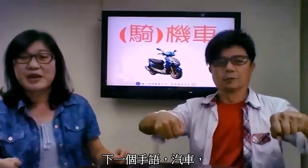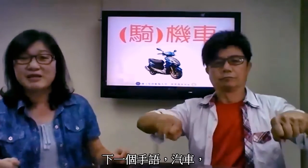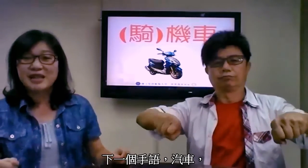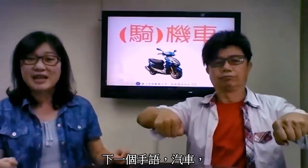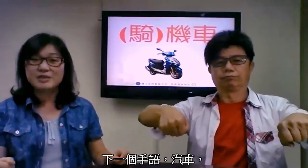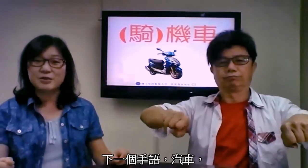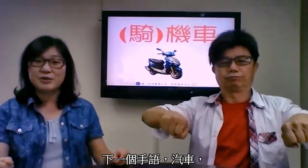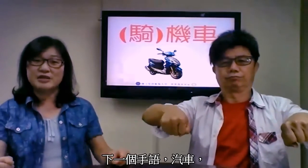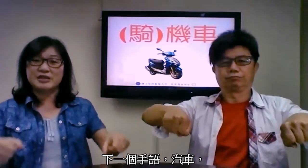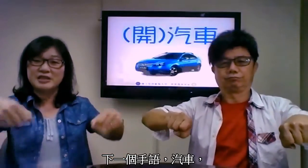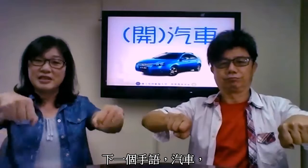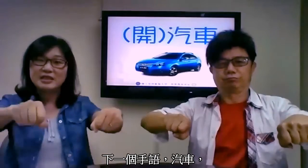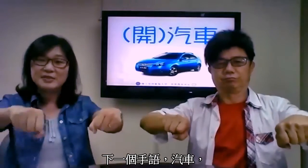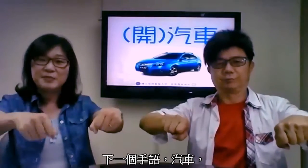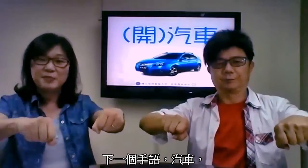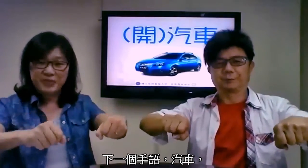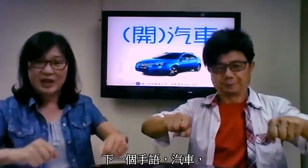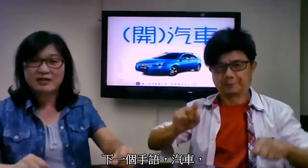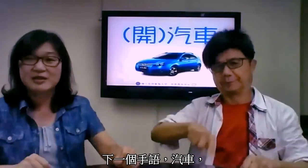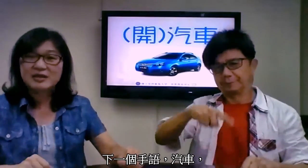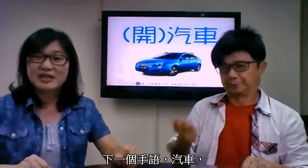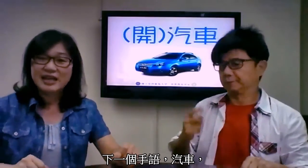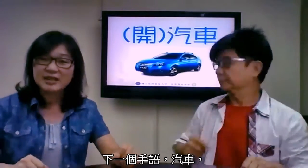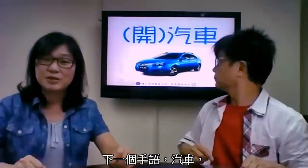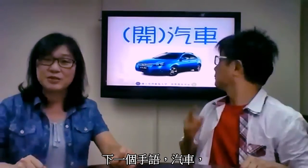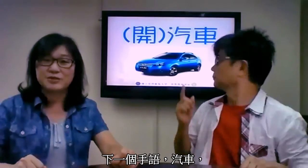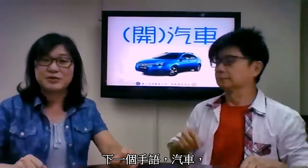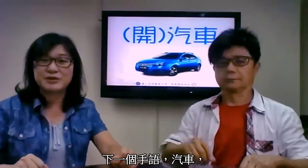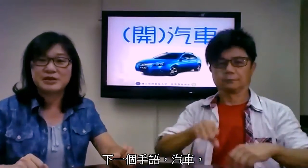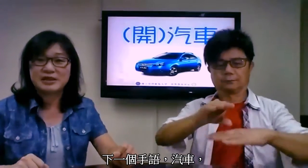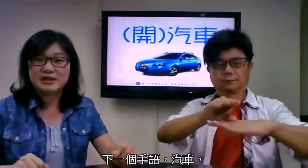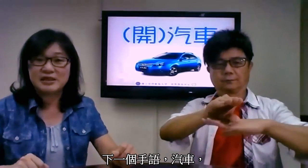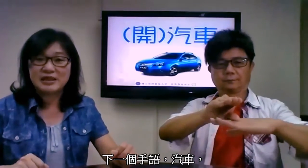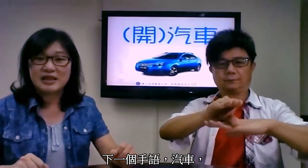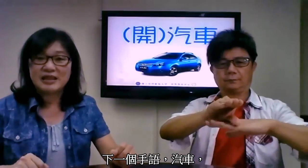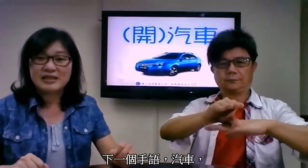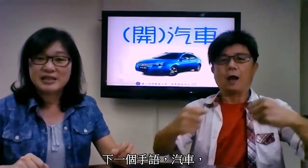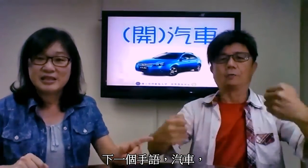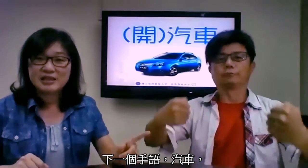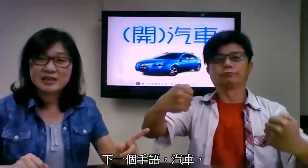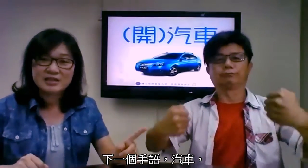好，下一个手语，机车，下一个手语，汽车，